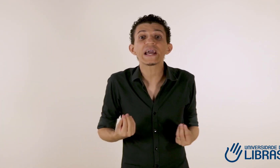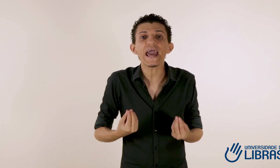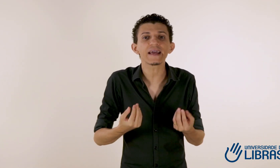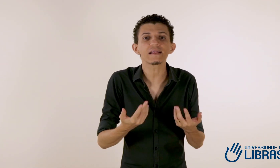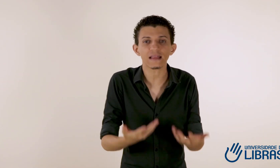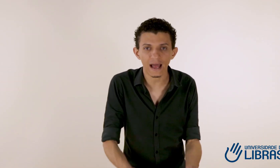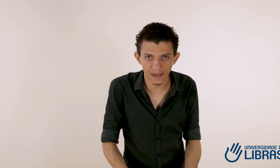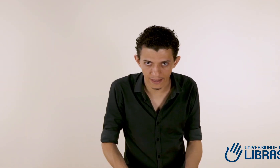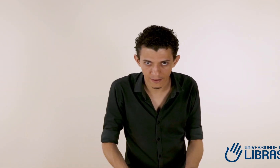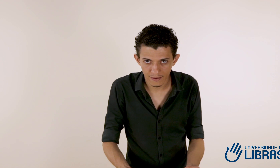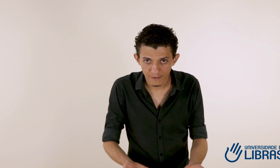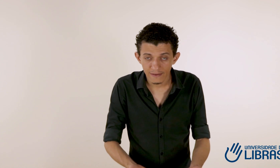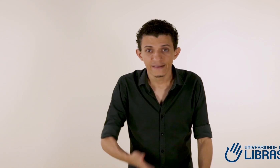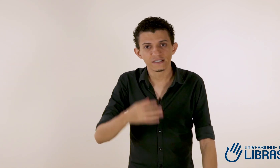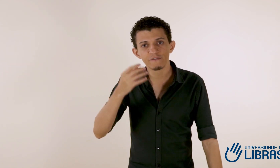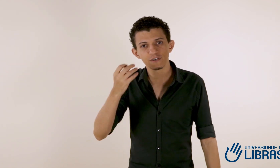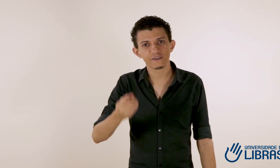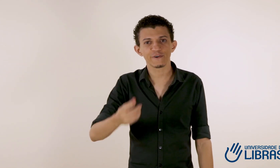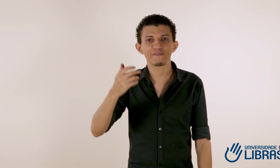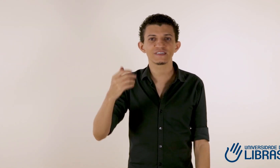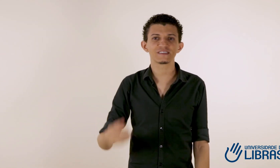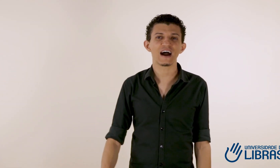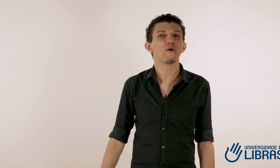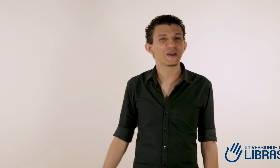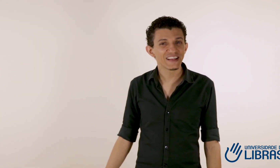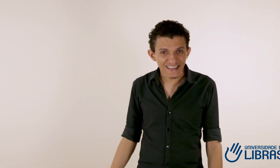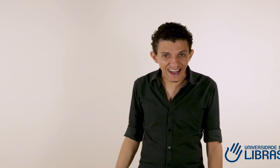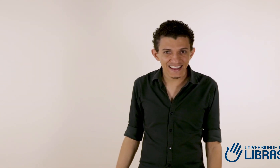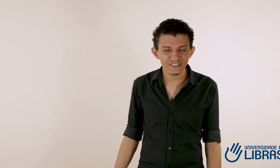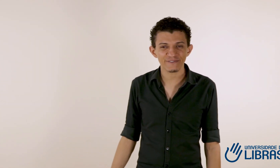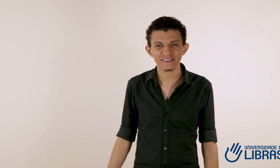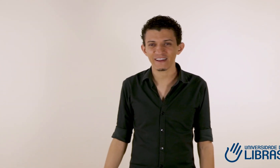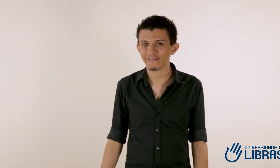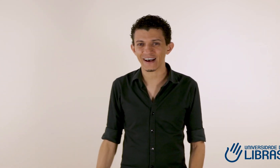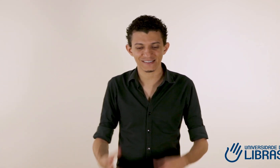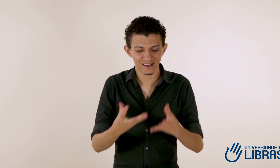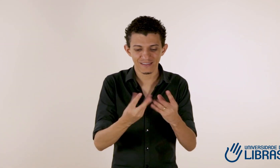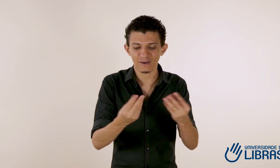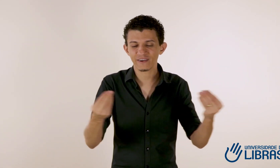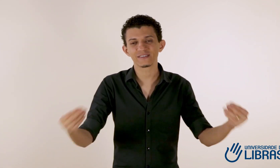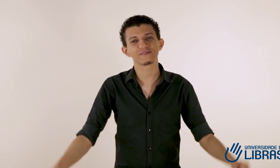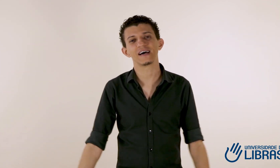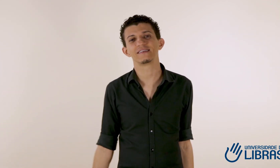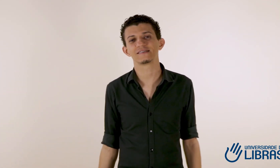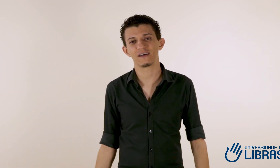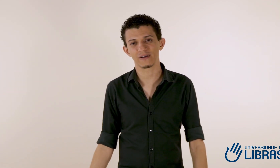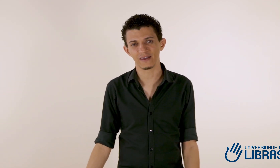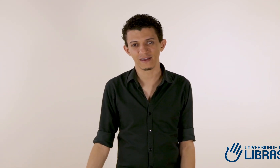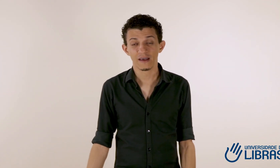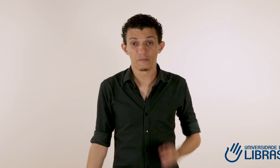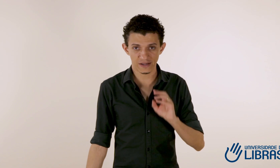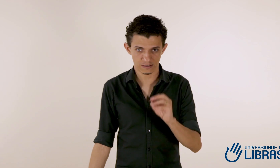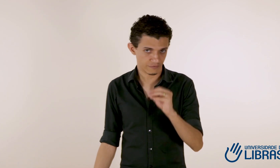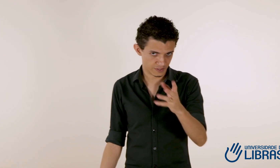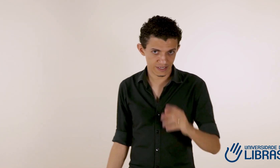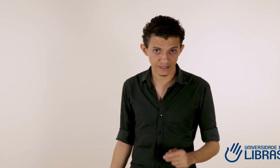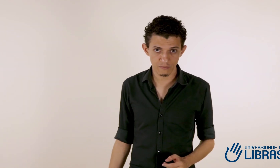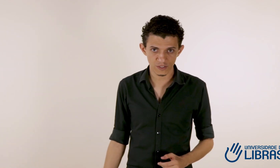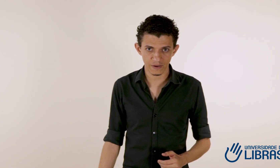que está ali? Se você for enfatizar o que está ali de fato na frase, não vai ser usado esse sinal aqui. Por exemplo, se eu for dizer que tem muitos